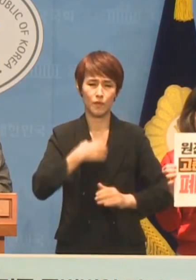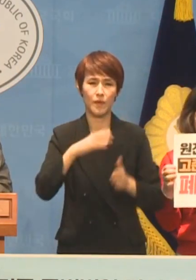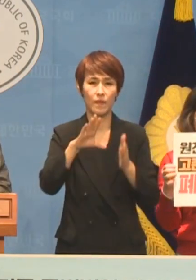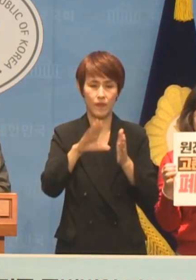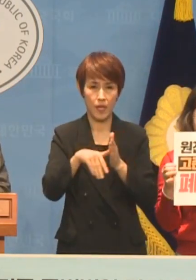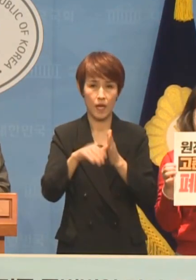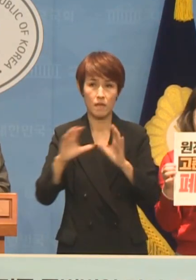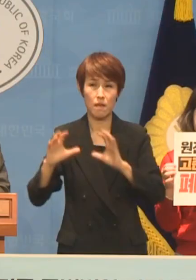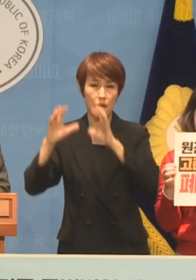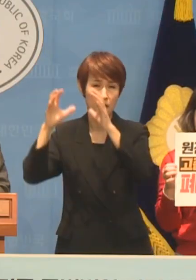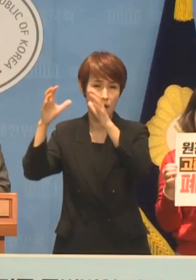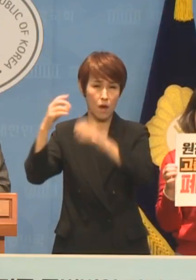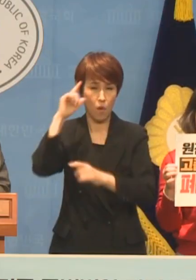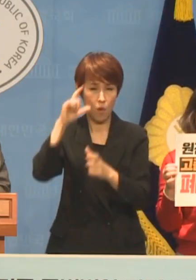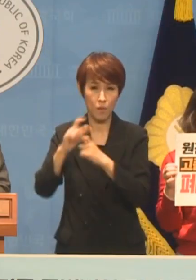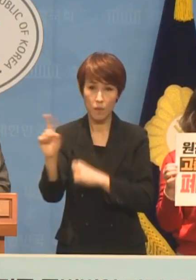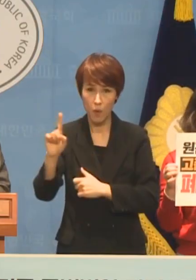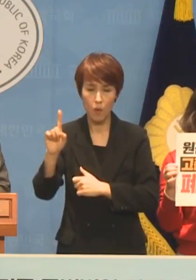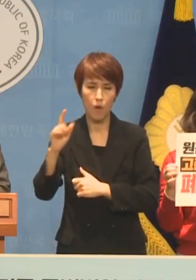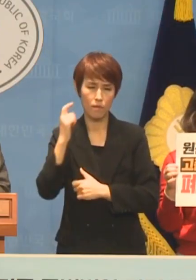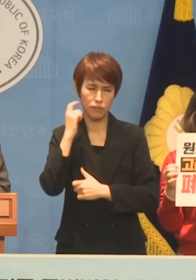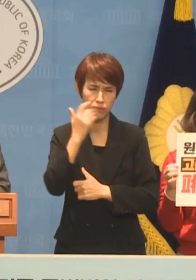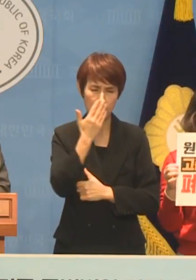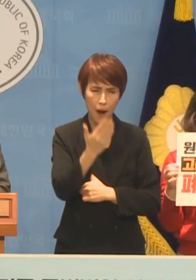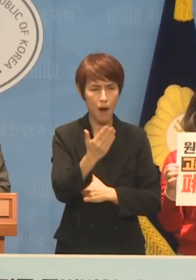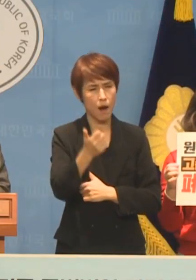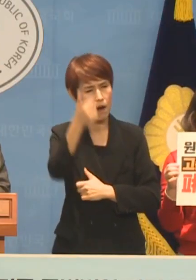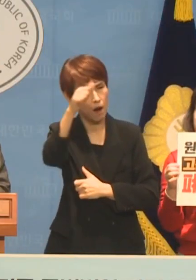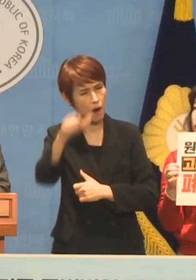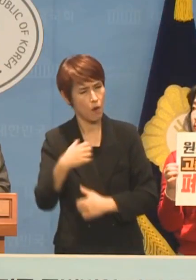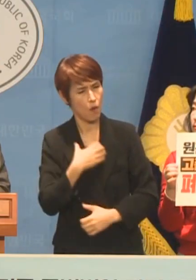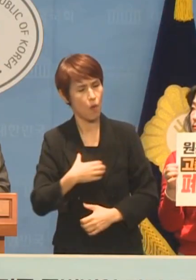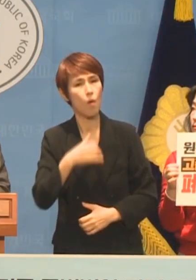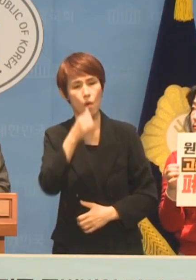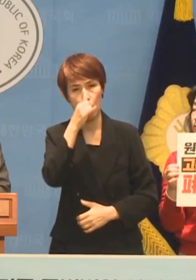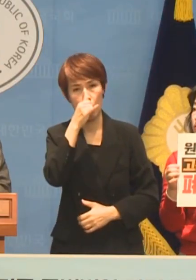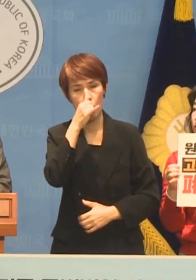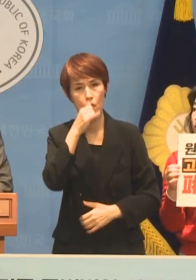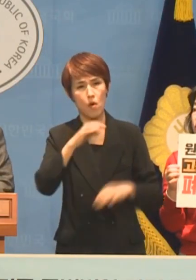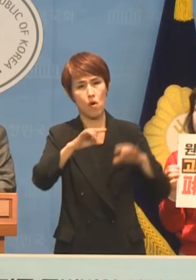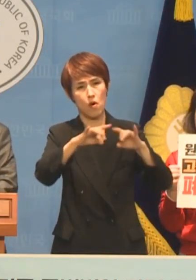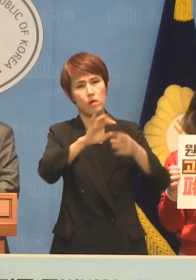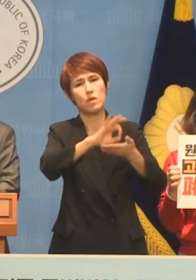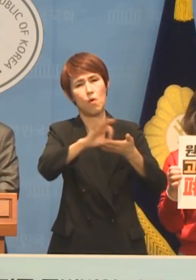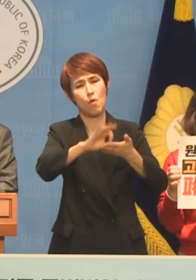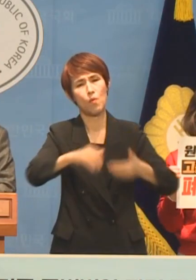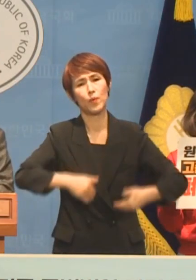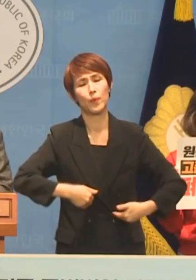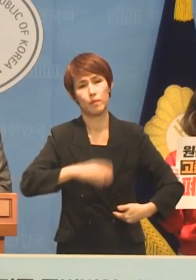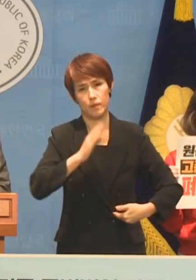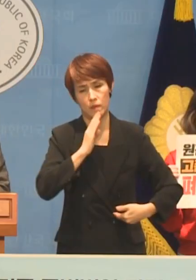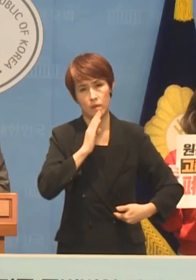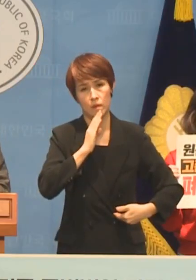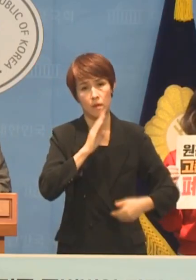지속 가능성입니다. 여러 가지 에너지를 사용할 수밖에 없는 이런 상황에서